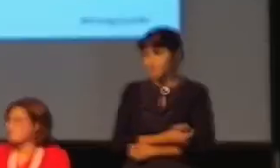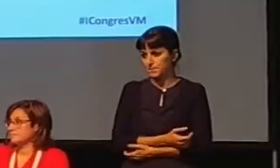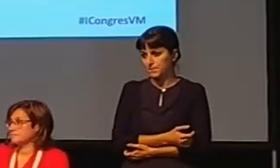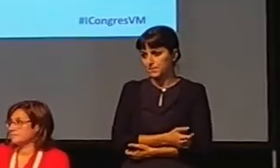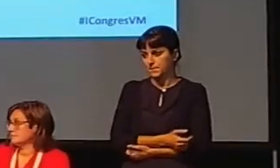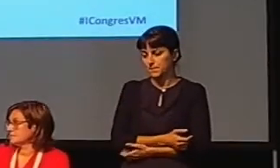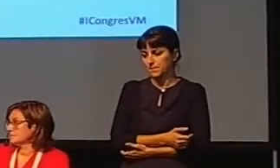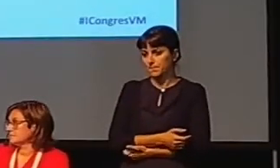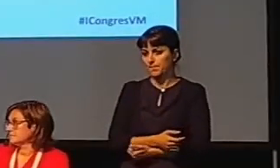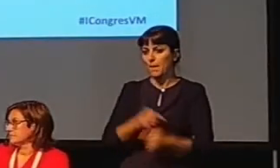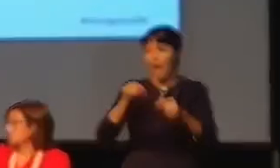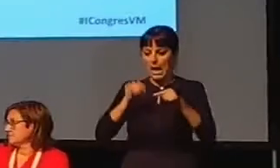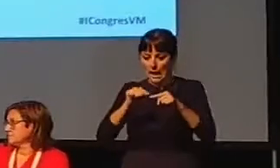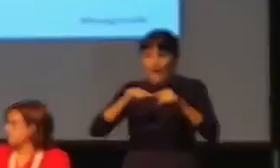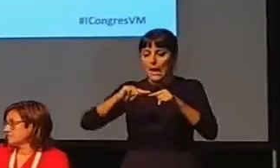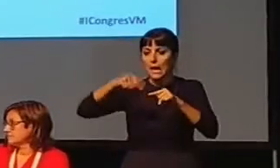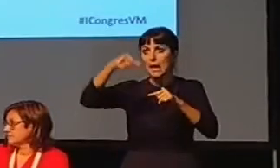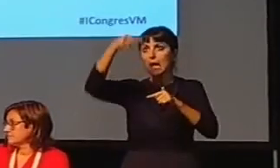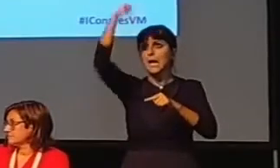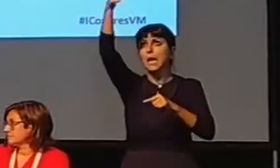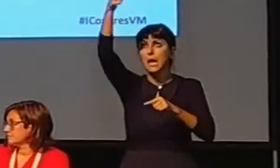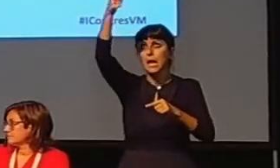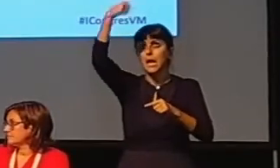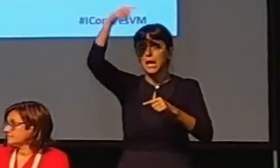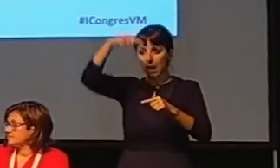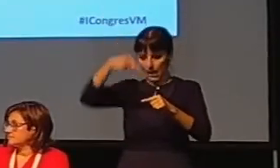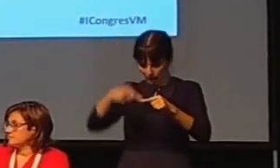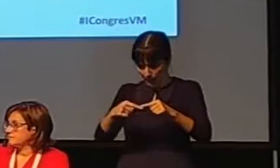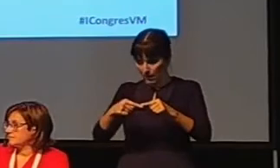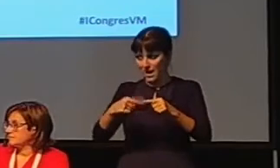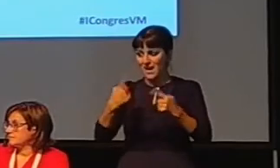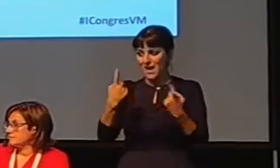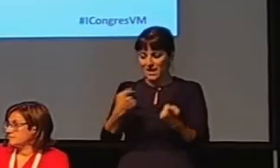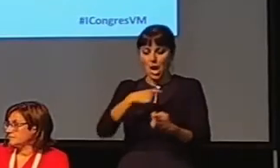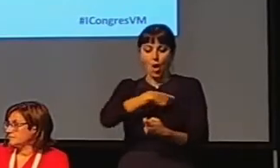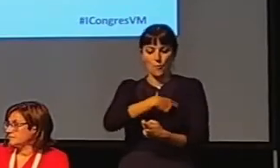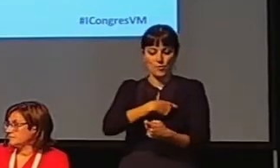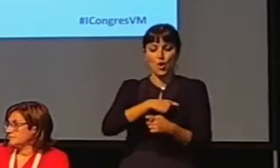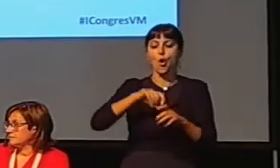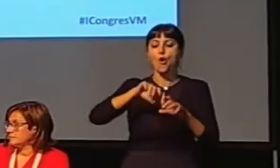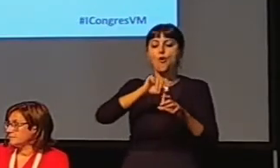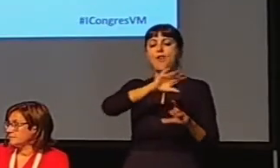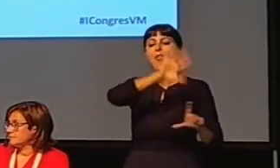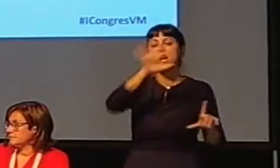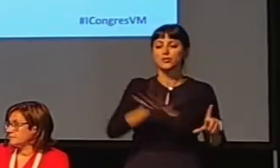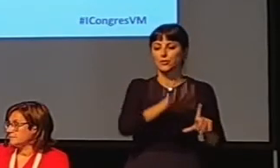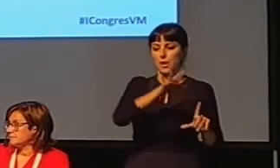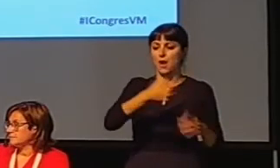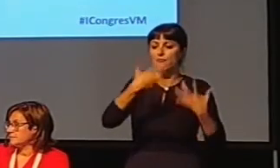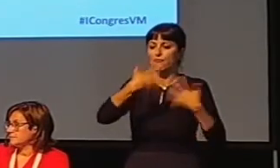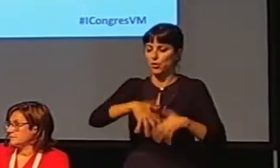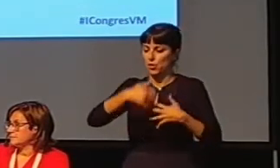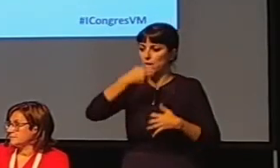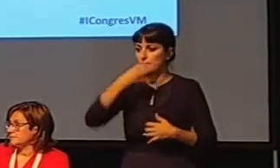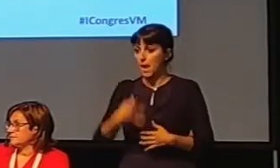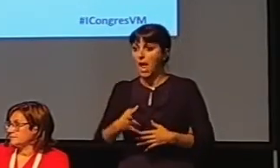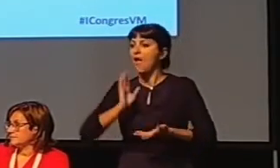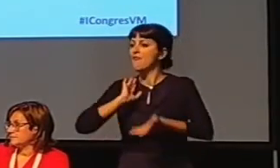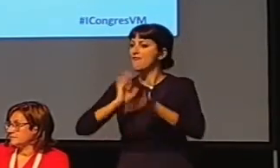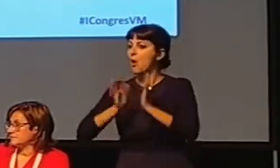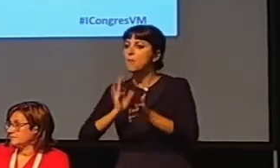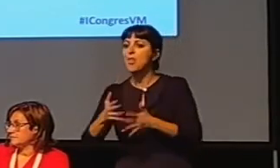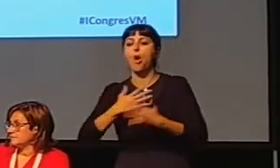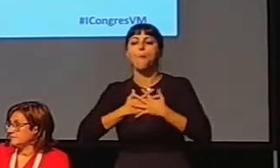Des de dalt a baix, des de baix a dalt. O sigui, necessitem que la Comissió Nacional funcioni, necessitem que la formació no sigui hola, què tal,